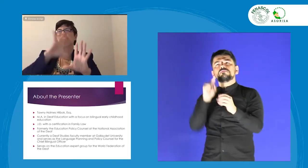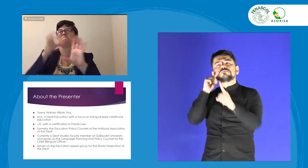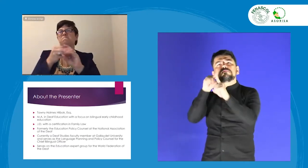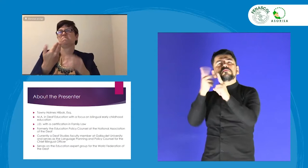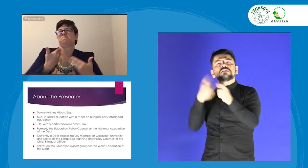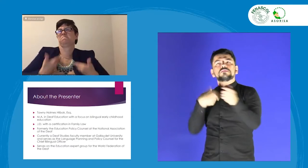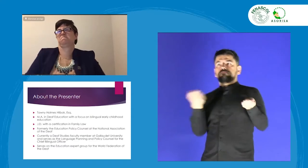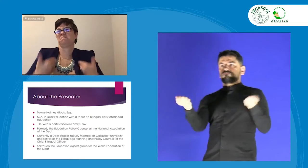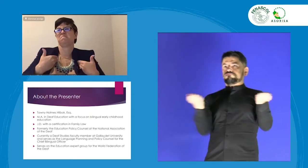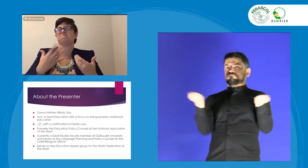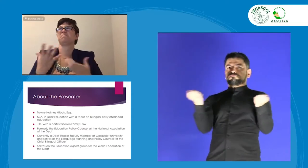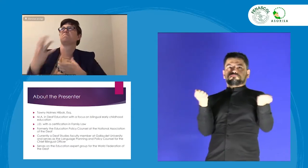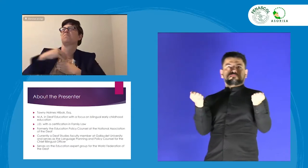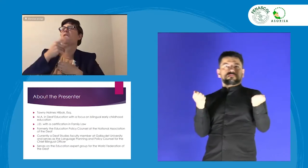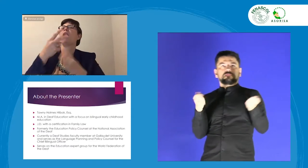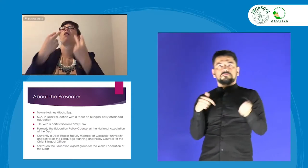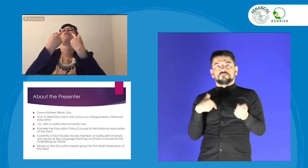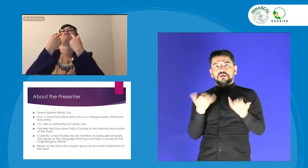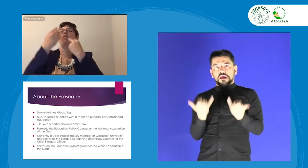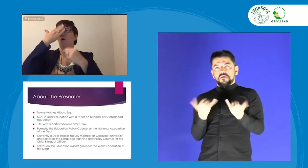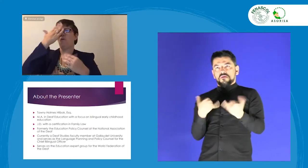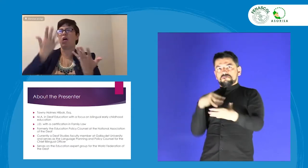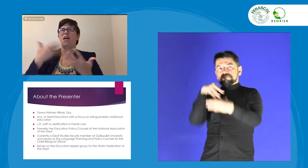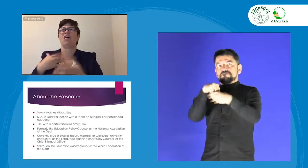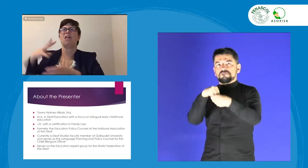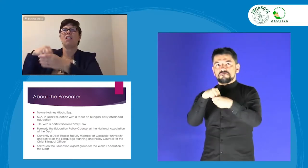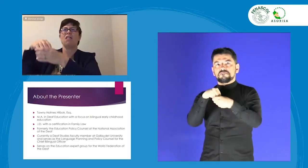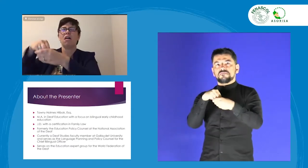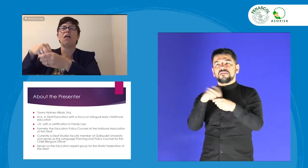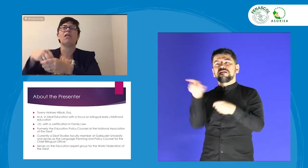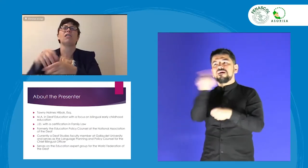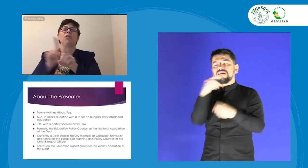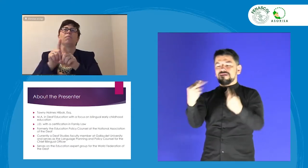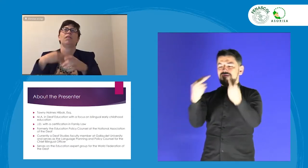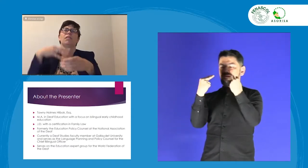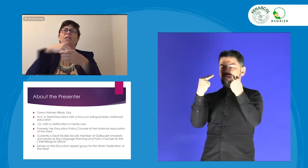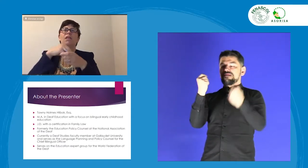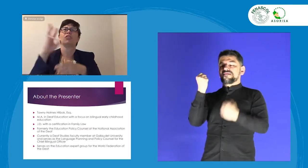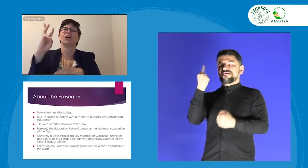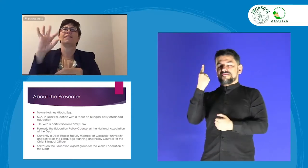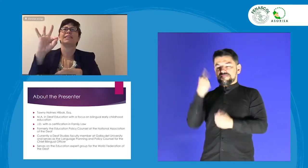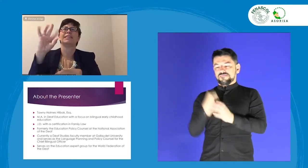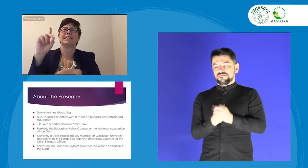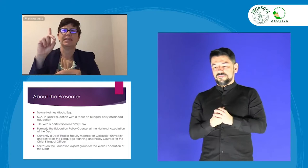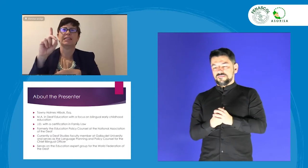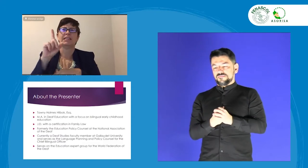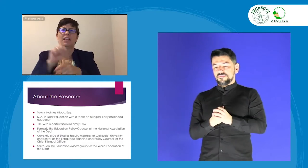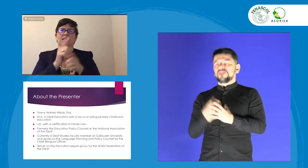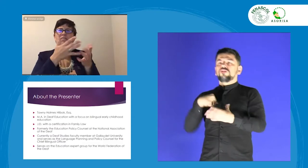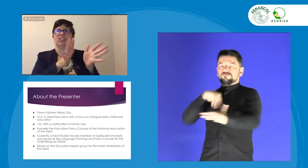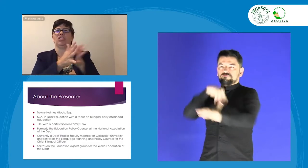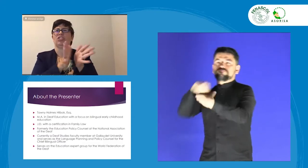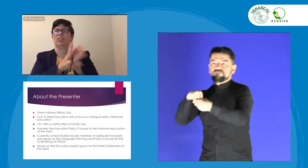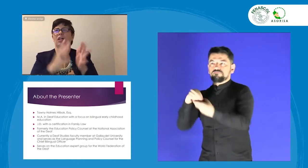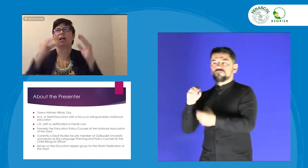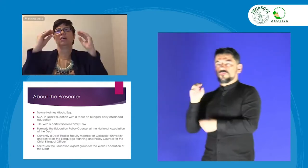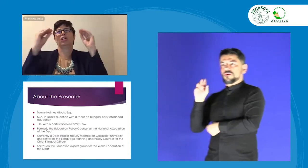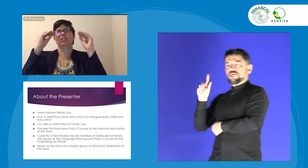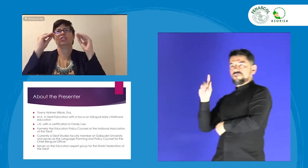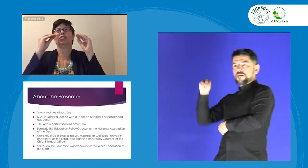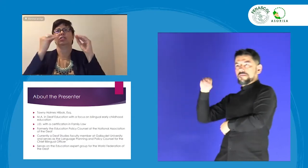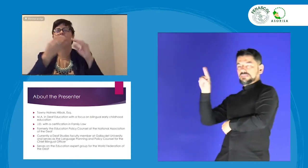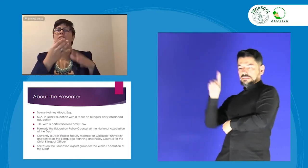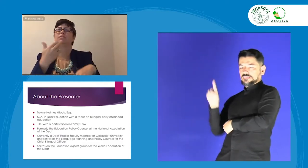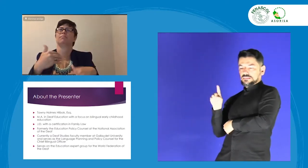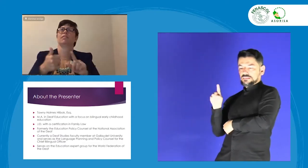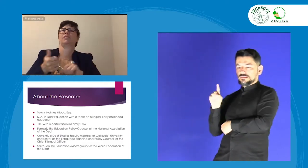lingüística. Bueno, este es un poco de contexto acerca de quién soy yo, cuál es mi trabajo, para que ustedes lo puedan conocer. Y